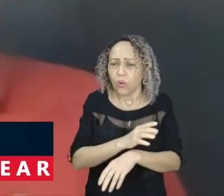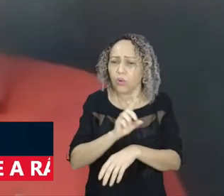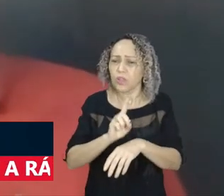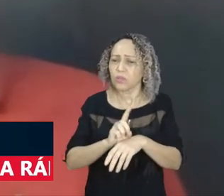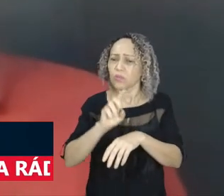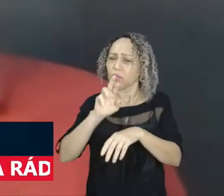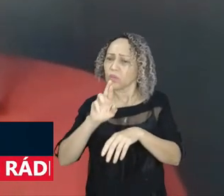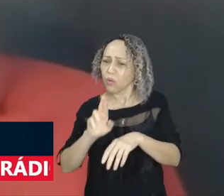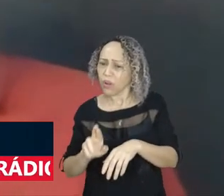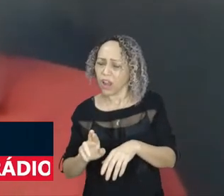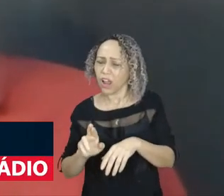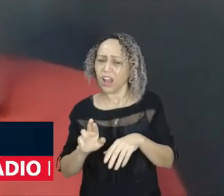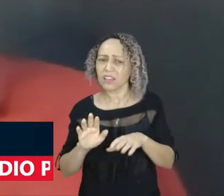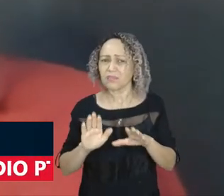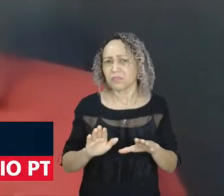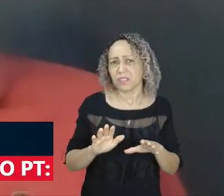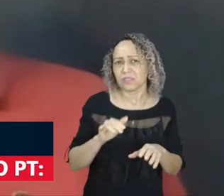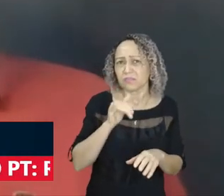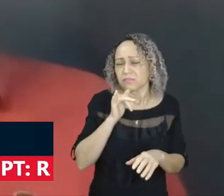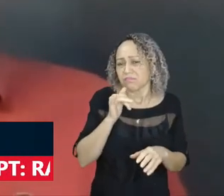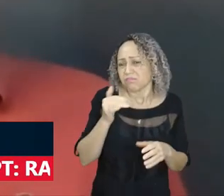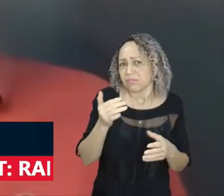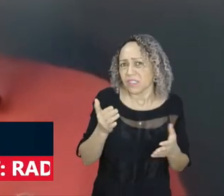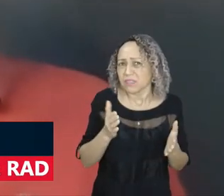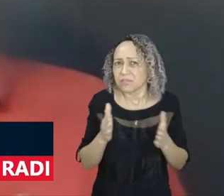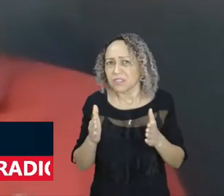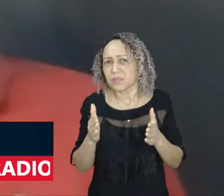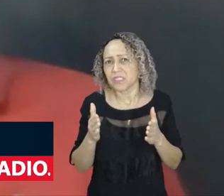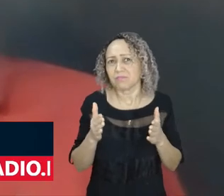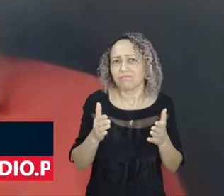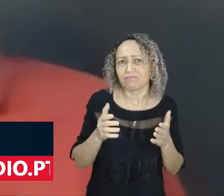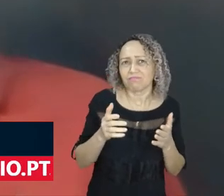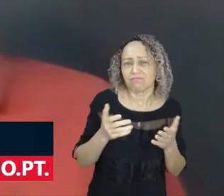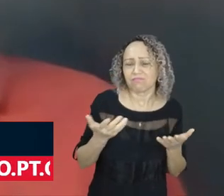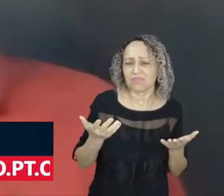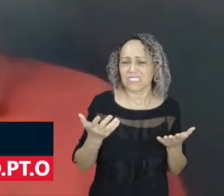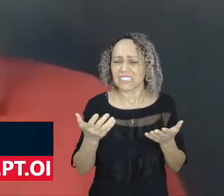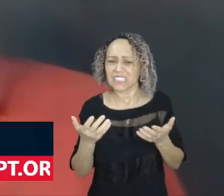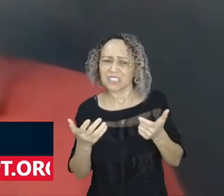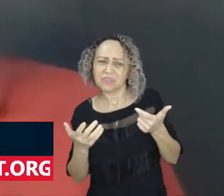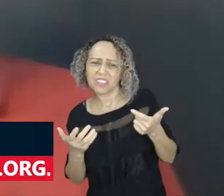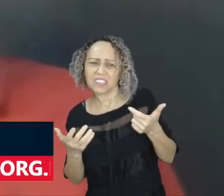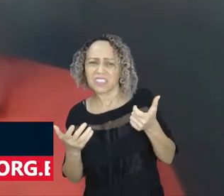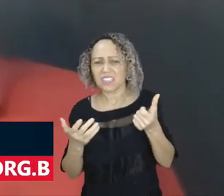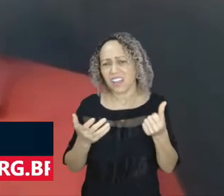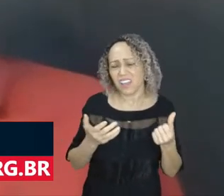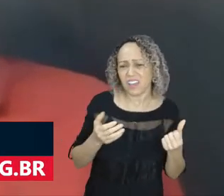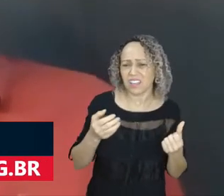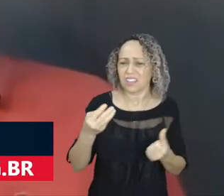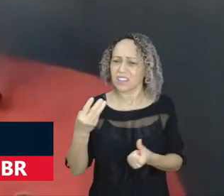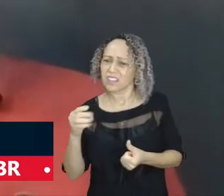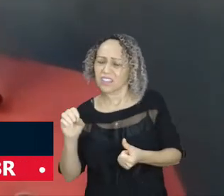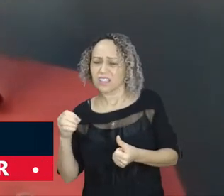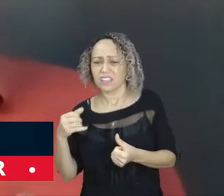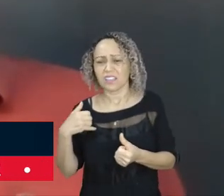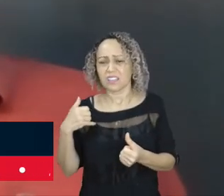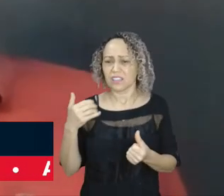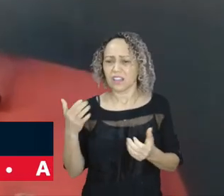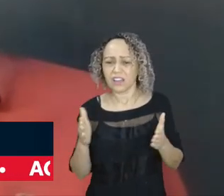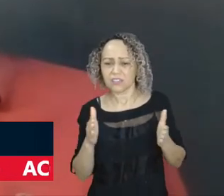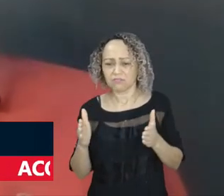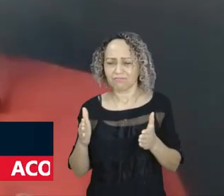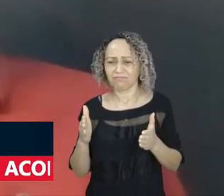dificilmente antes dos 25, 26 anos. E temos pessoas com 30 anos de idade, doutores já faz algum tempo, vivendo